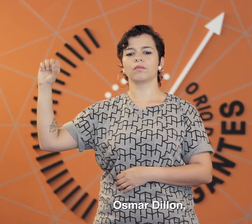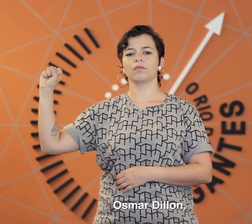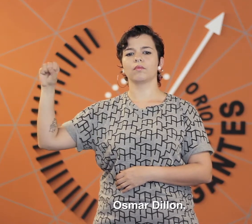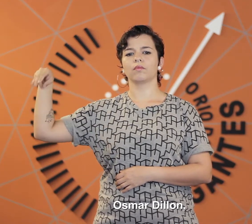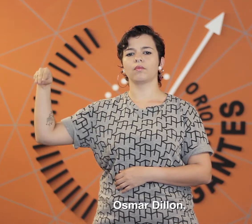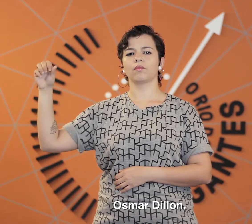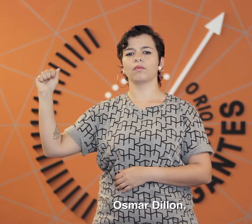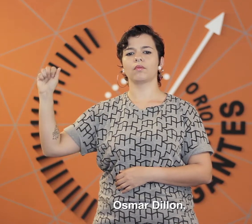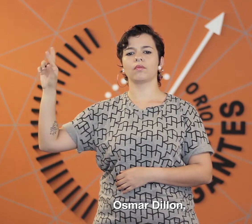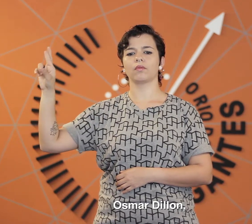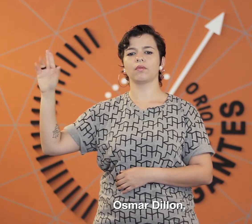Osmar Dilon,